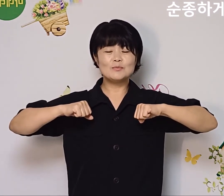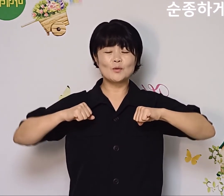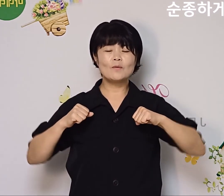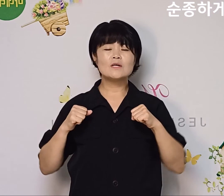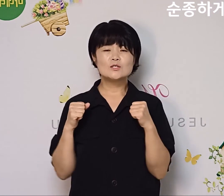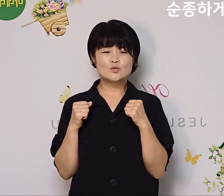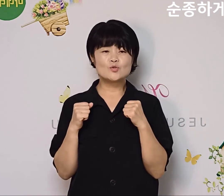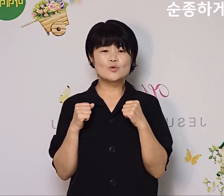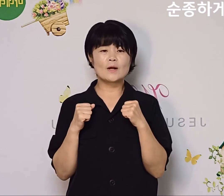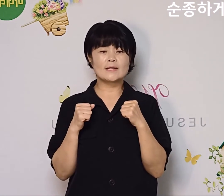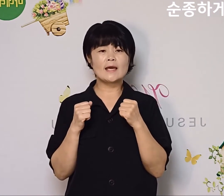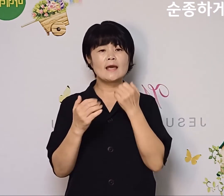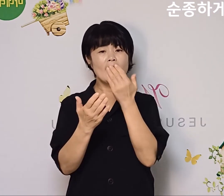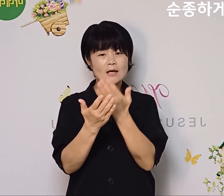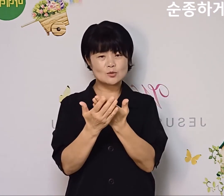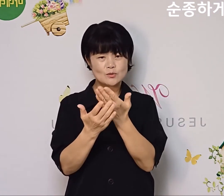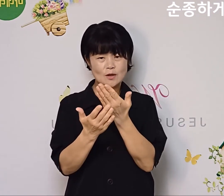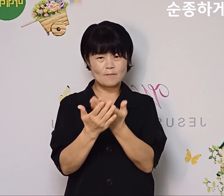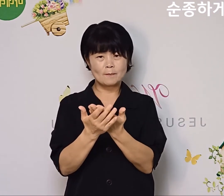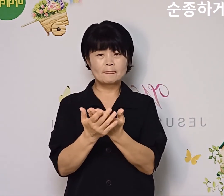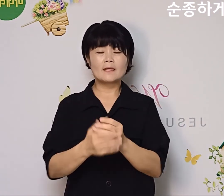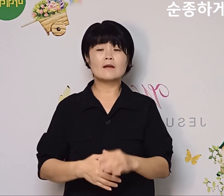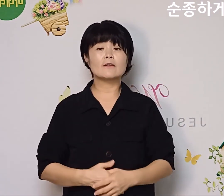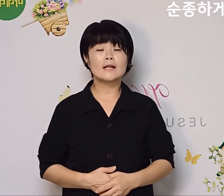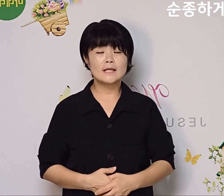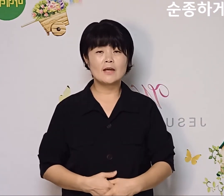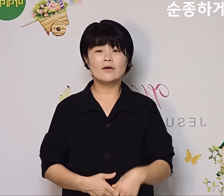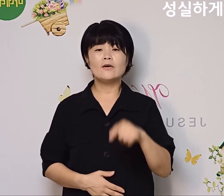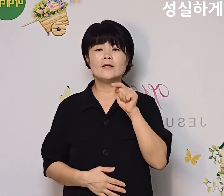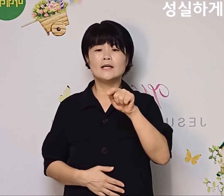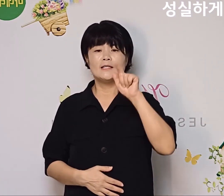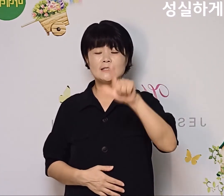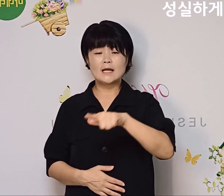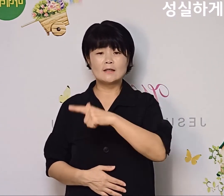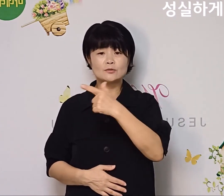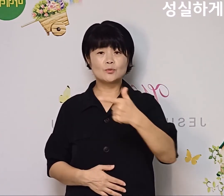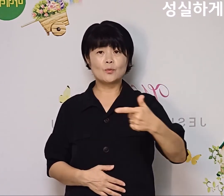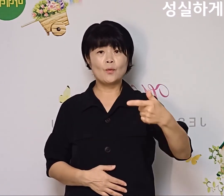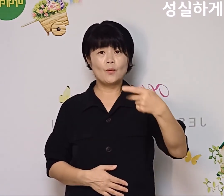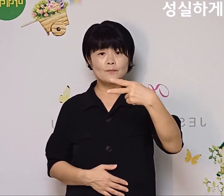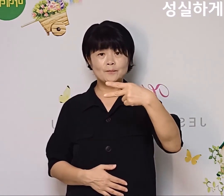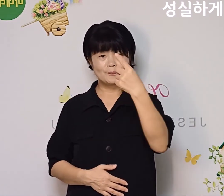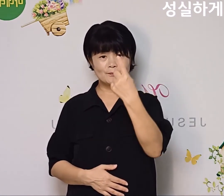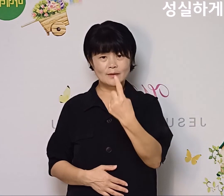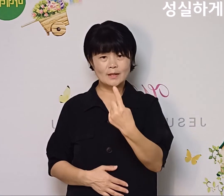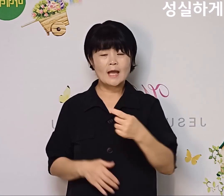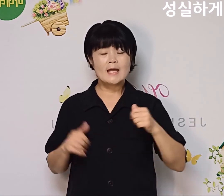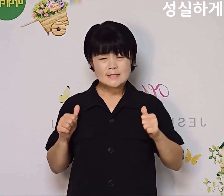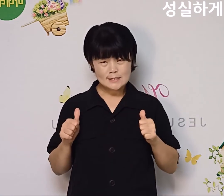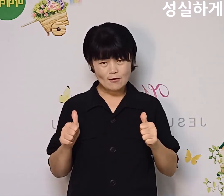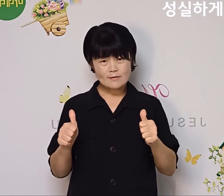의미로 순종하게 하소서. 연결할게요. 이 하루도